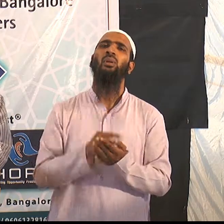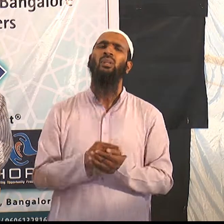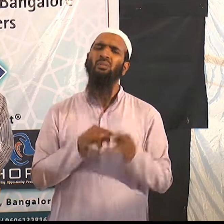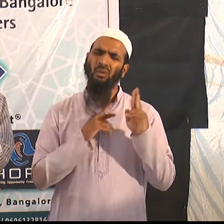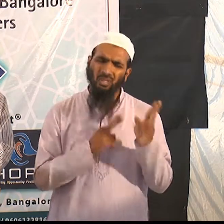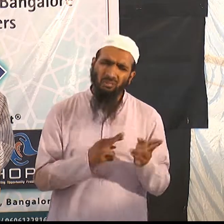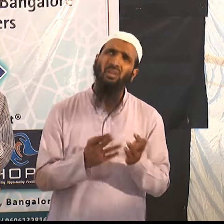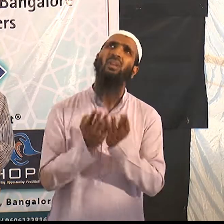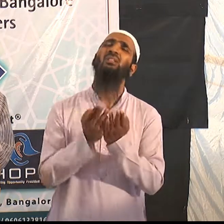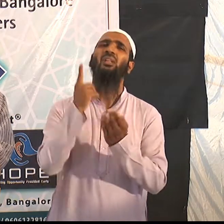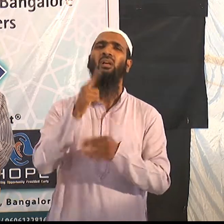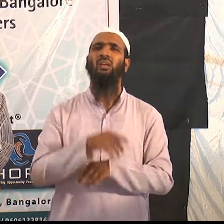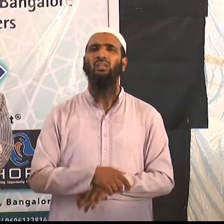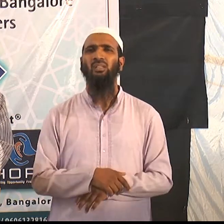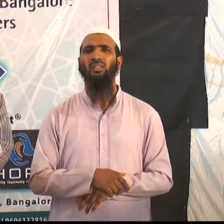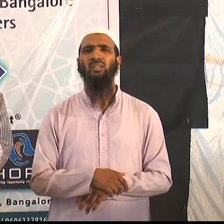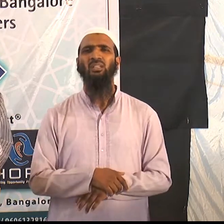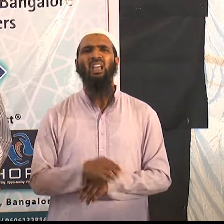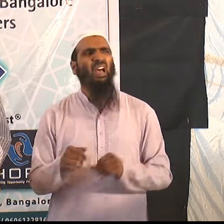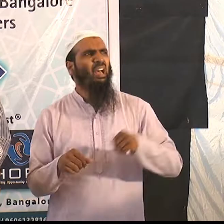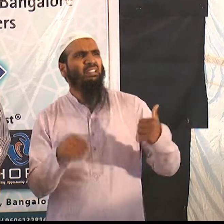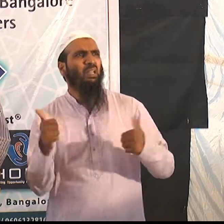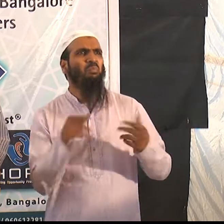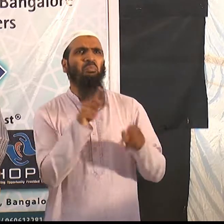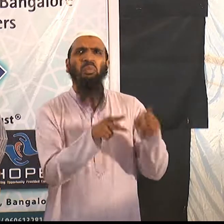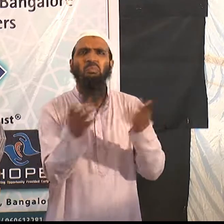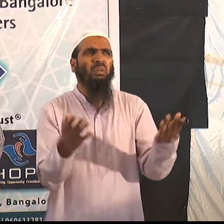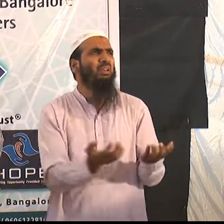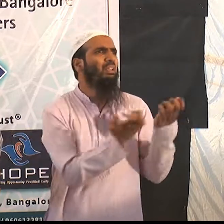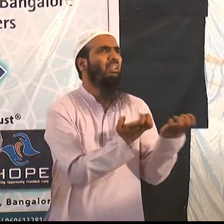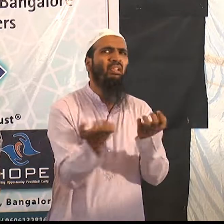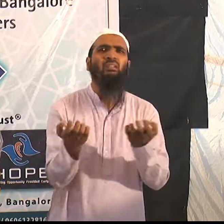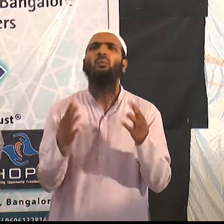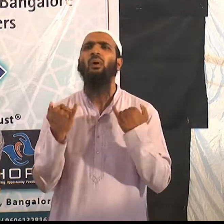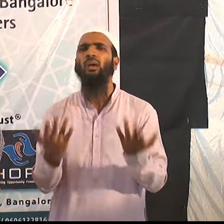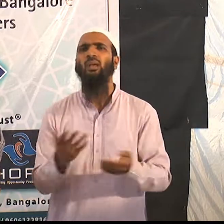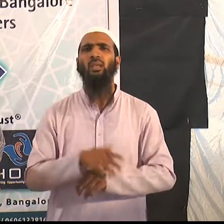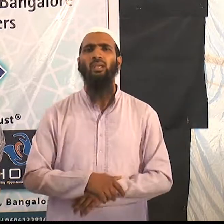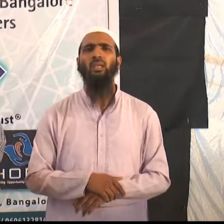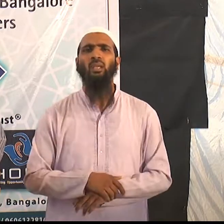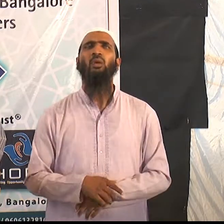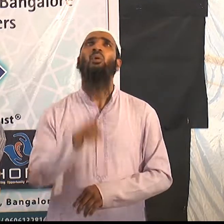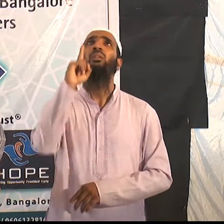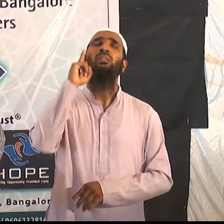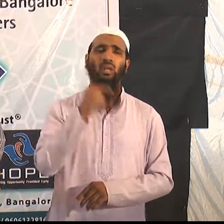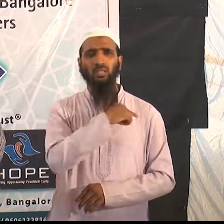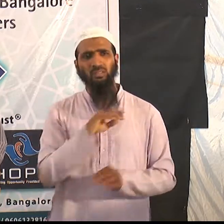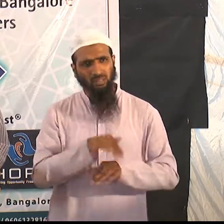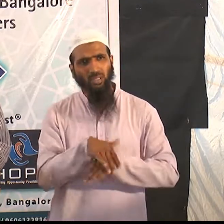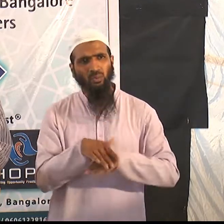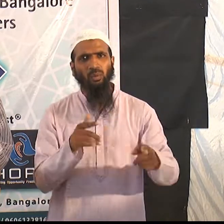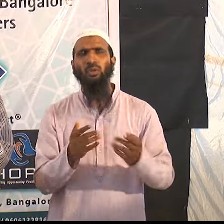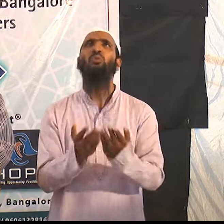अरे क्यों फैलाते हो हाथ गैर के आगे, क्यों फैलाते हो हाथ गैर के आगे, और रब के बंदे तो रब से